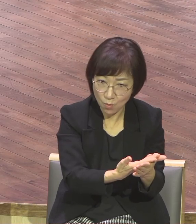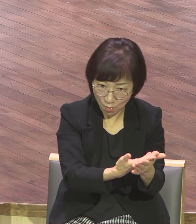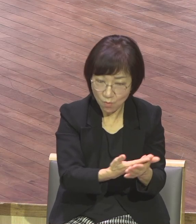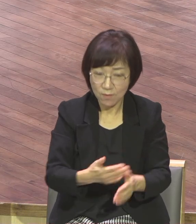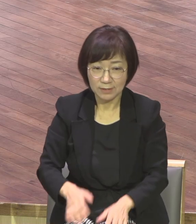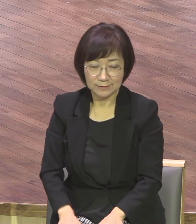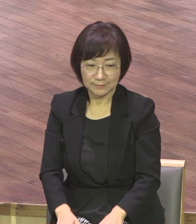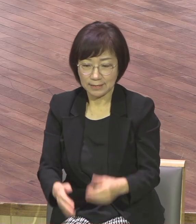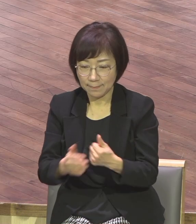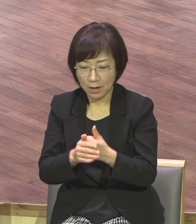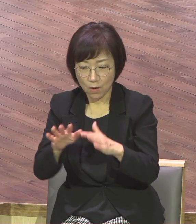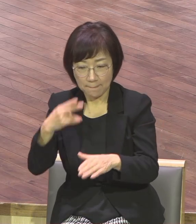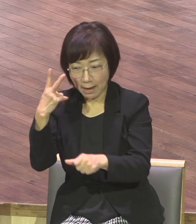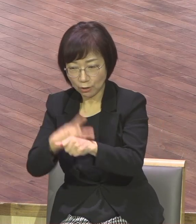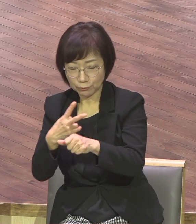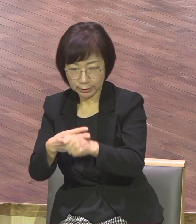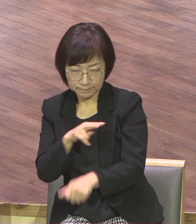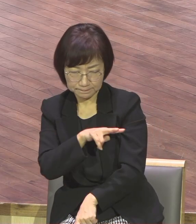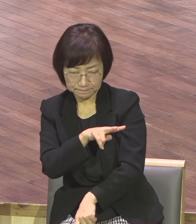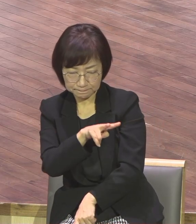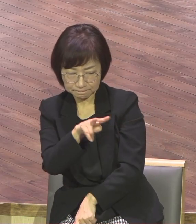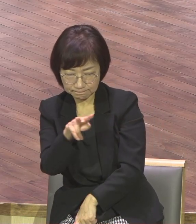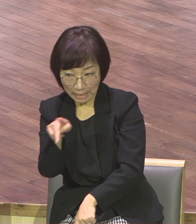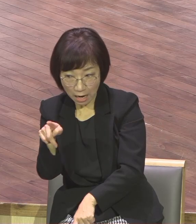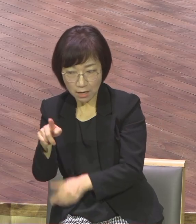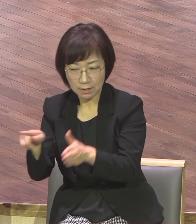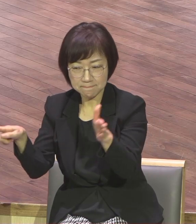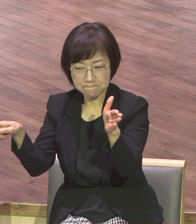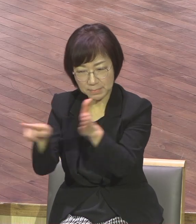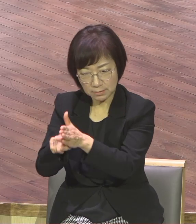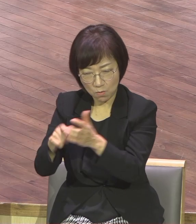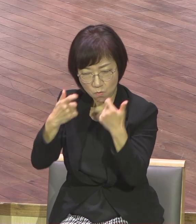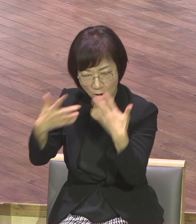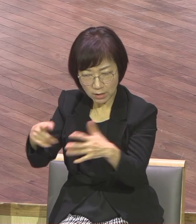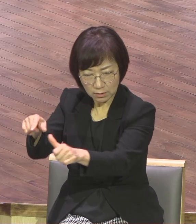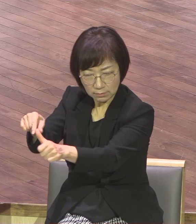이 전폭적 신뢰를 받은 동역자.